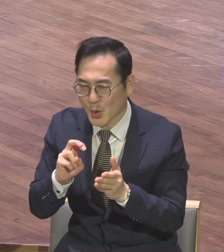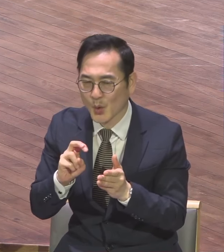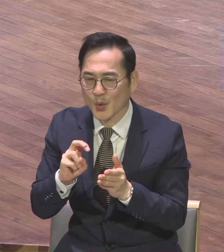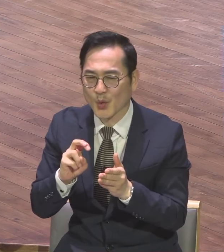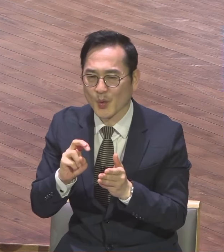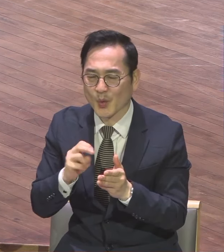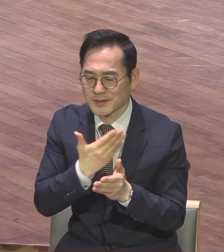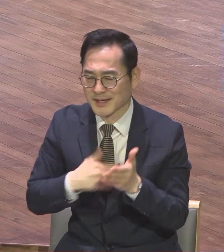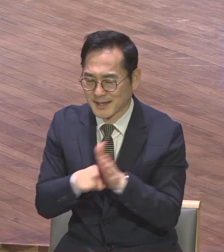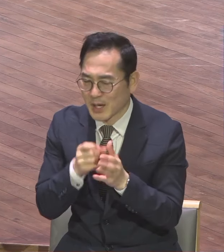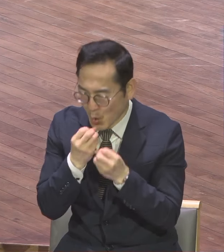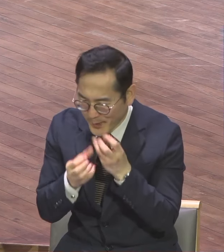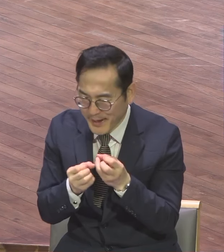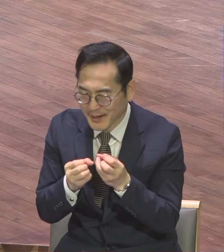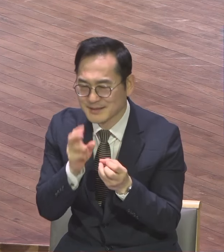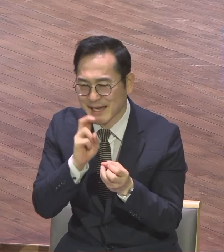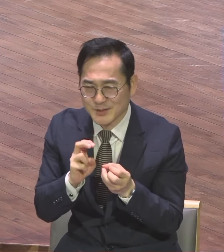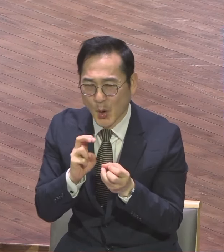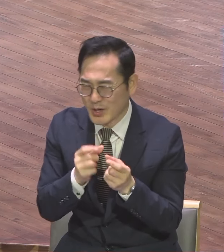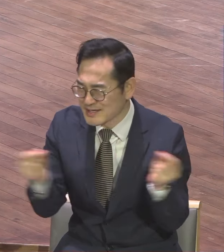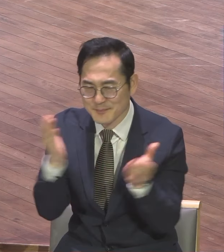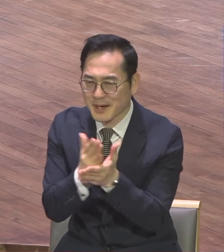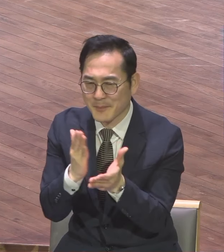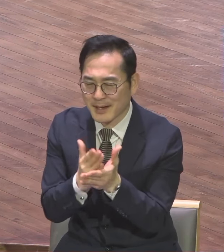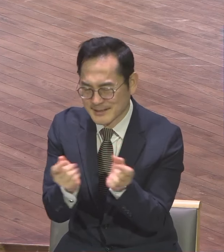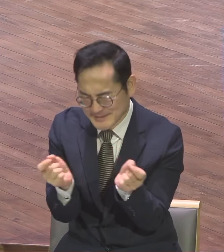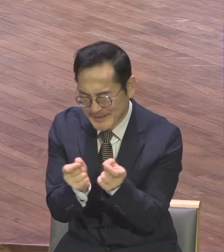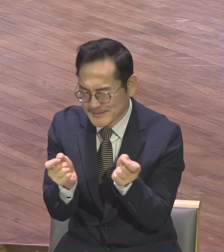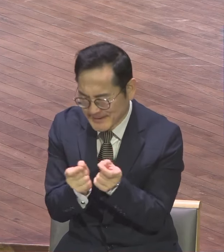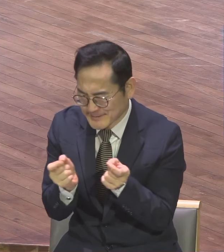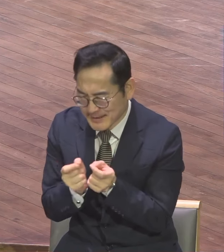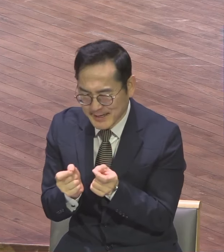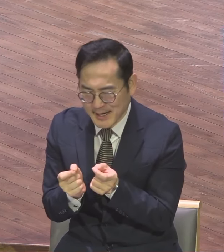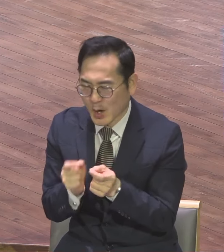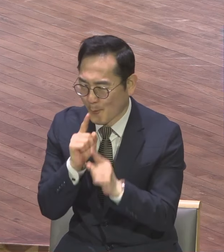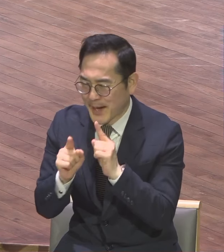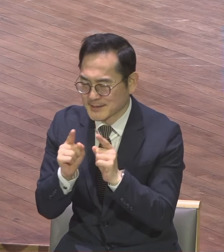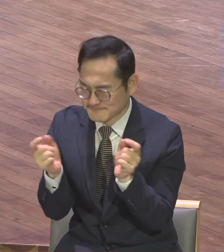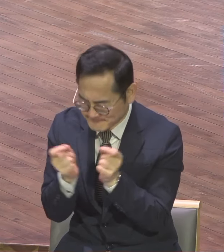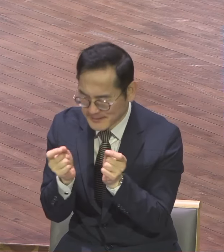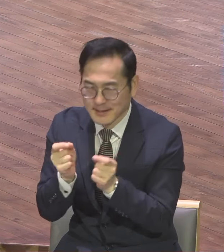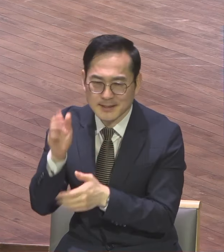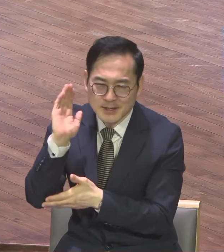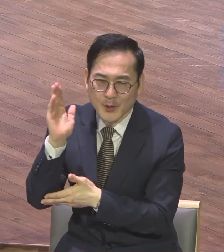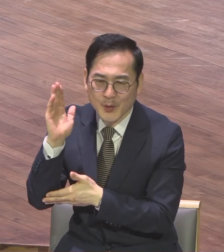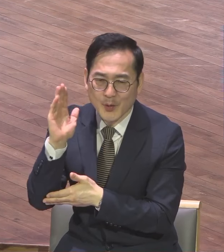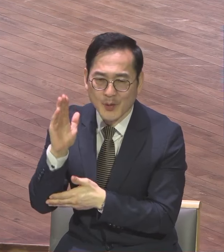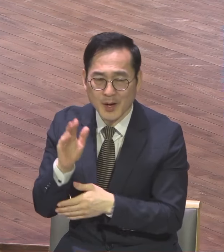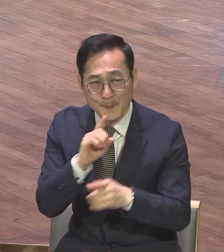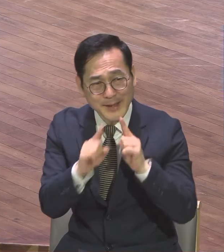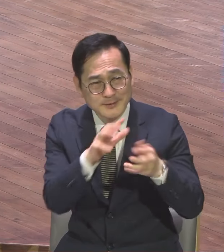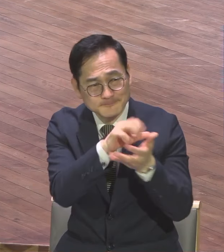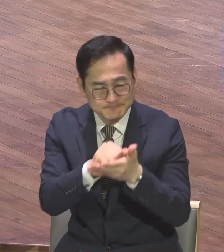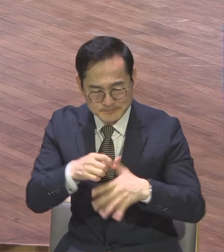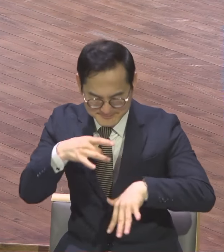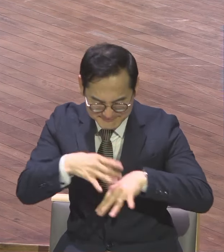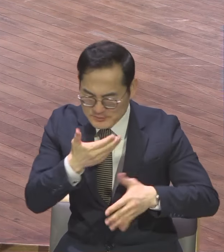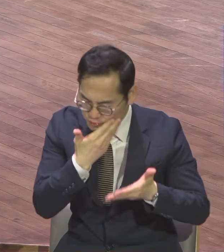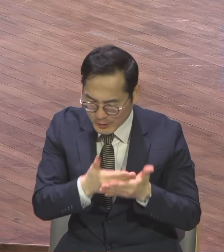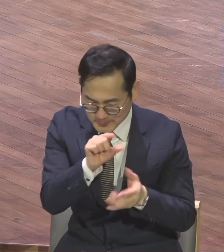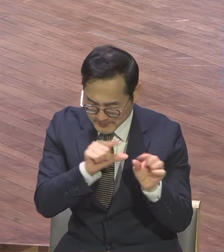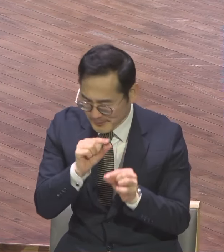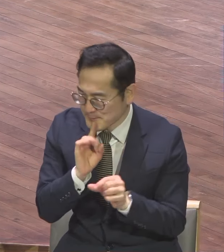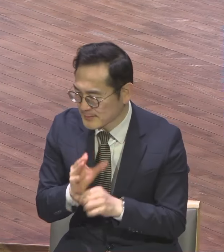한 장만 딱 부르고 두 장도 부르면 안 돼요. 시간 가요. 한 장 딱 부르고 그 다음에 말씀 딱 강단 메시지 딱 잡고 간단하게